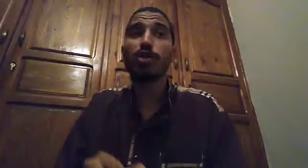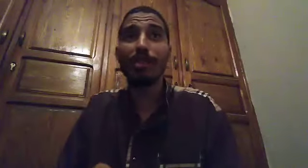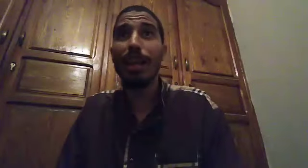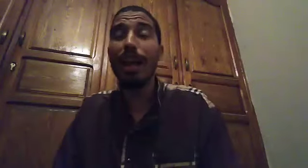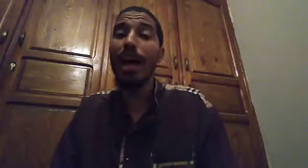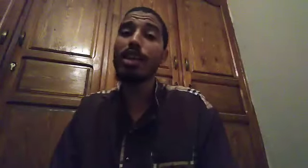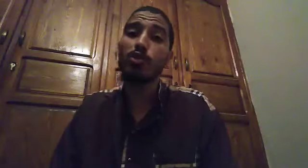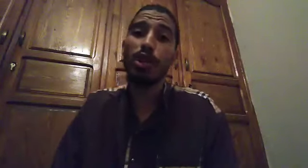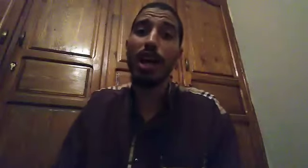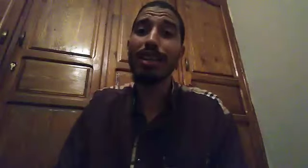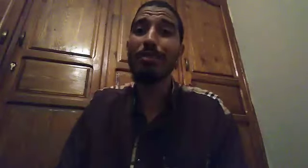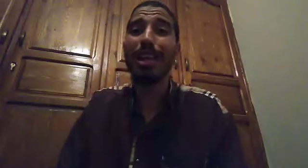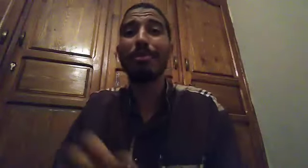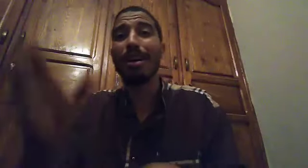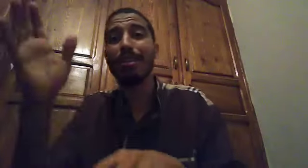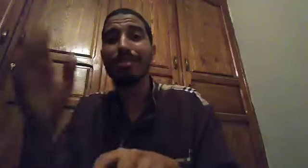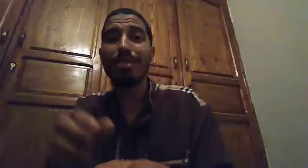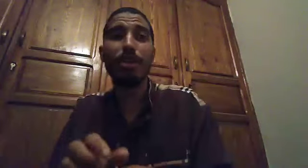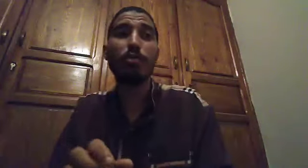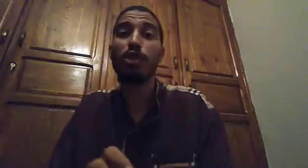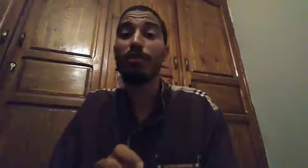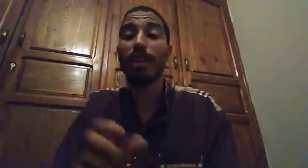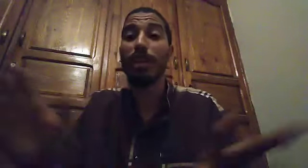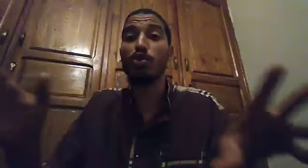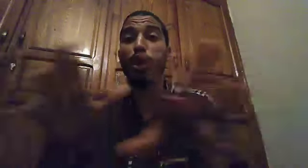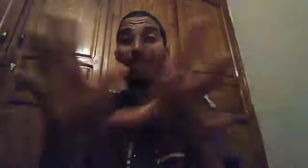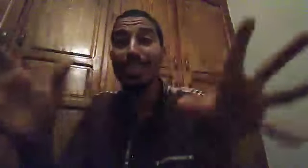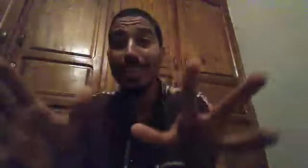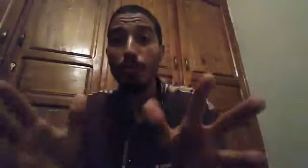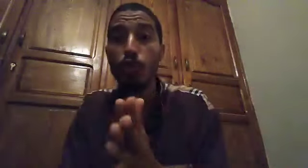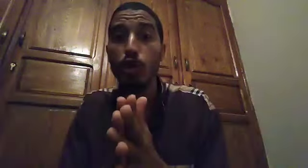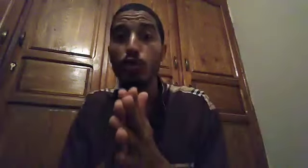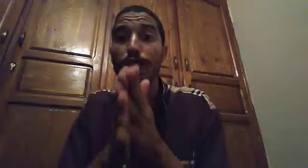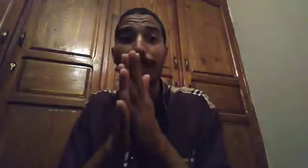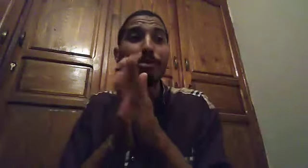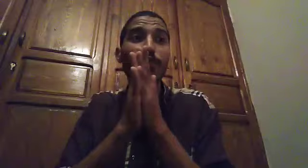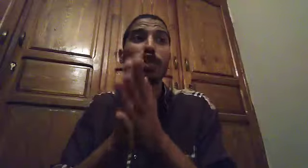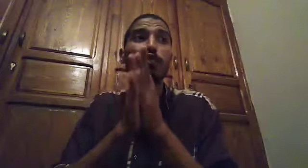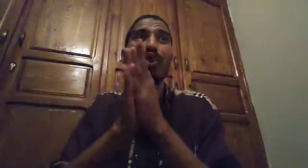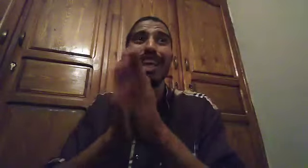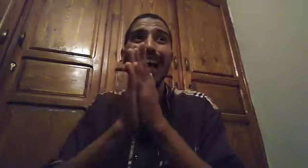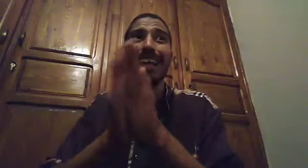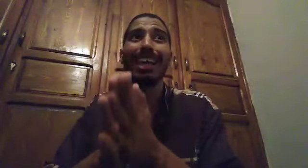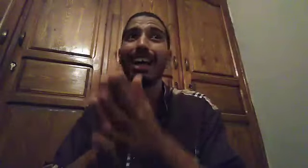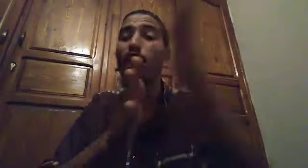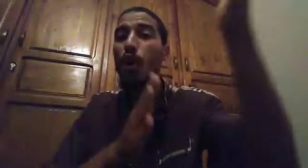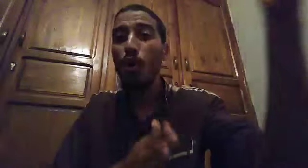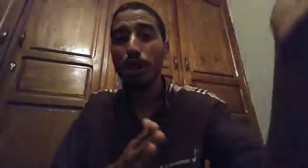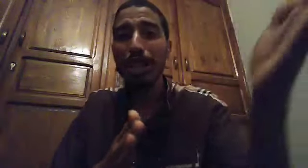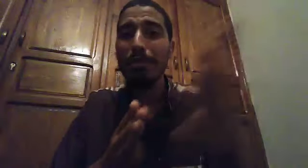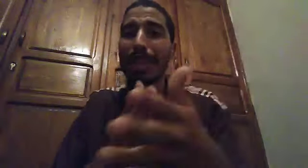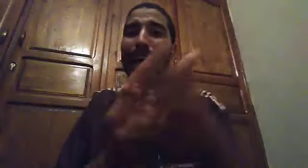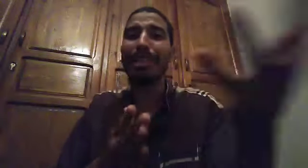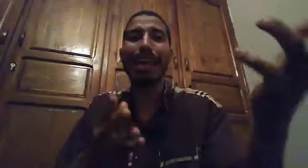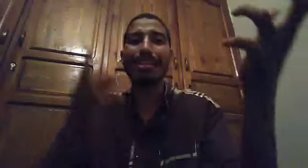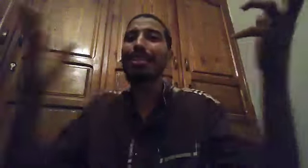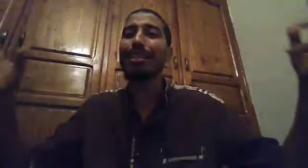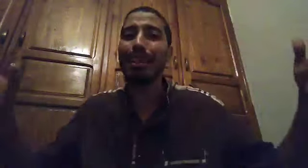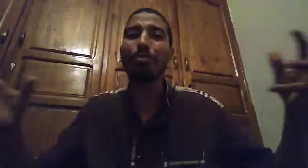تصدر الحارس وحده ايضا من نيمار تصدر المدافعين خرجوها. هادشي اللي كان الشوط الاول يعني ما شفناش فرص حقيقيه، وحتى ضربه الخطا اللي جات كانت